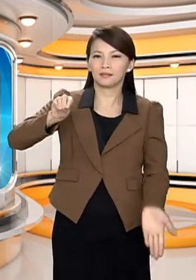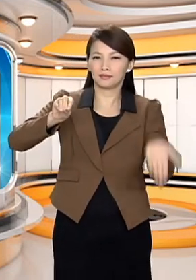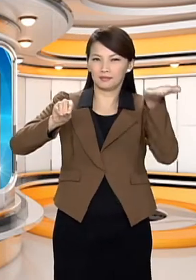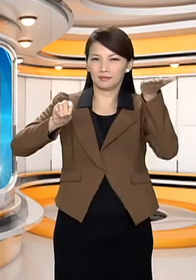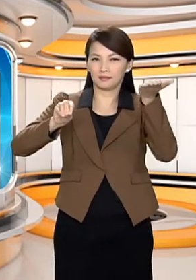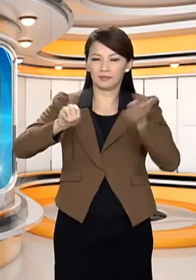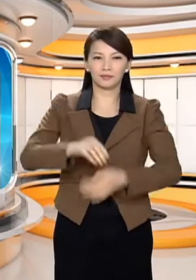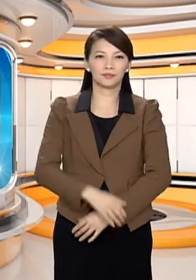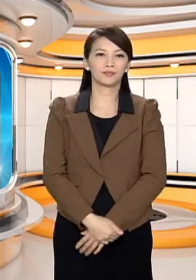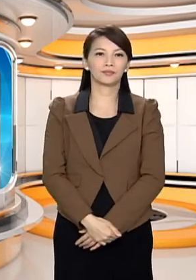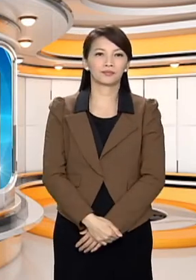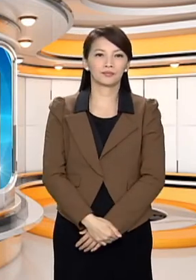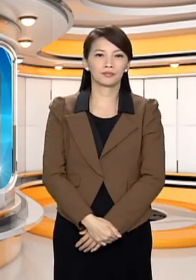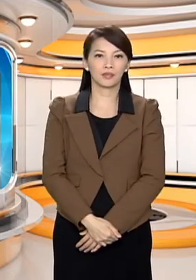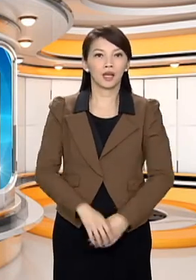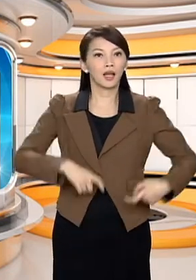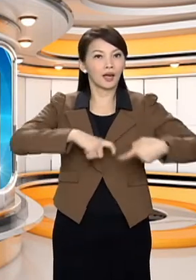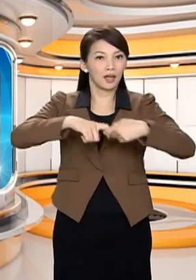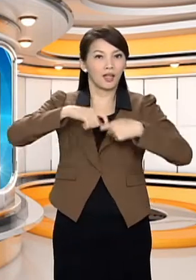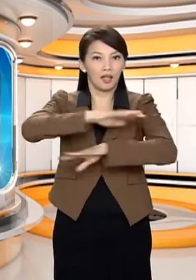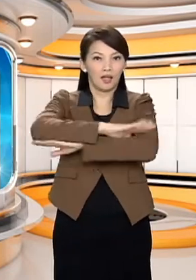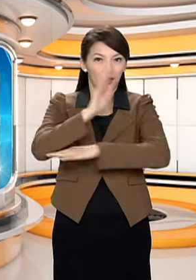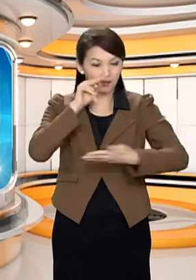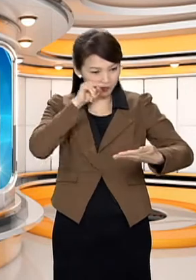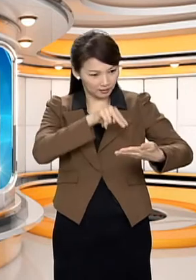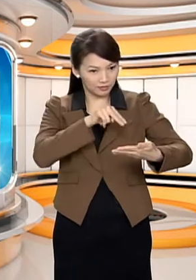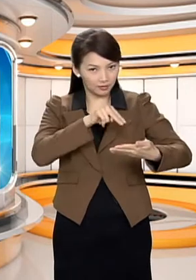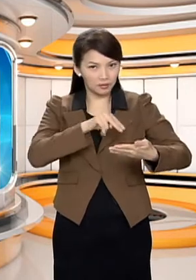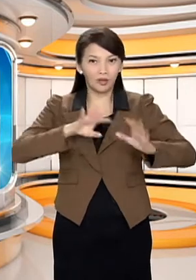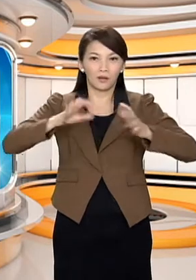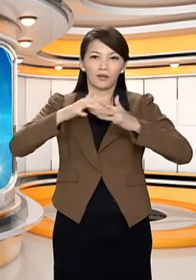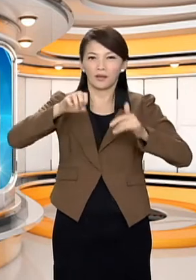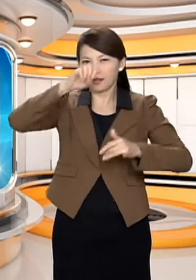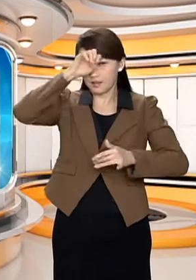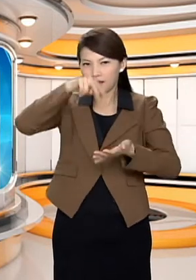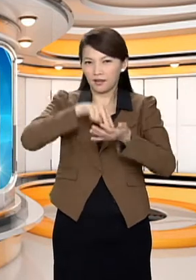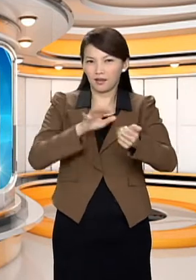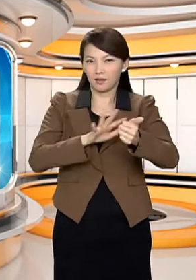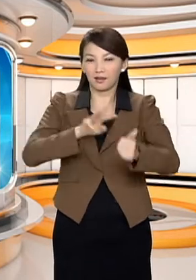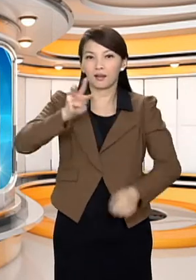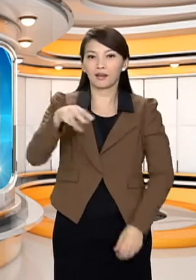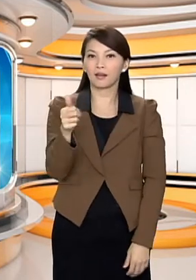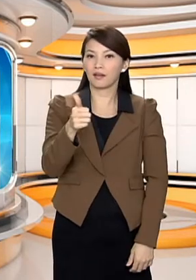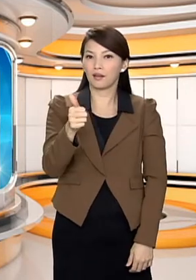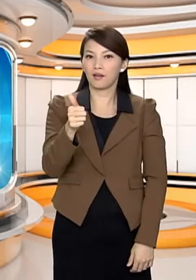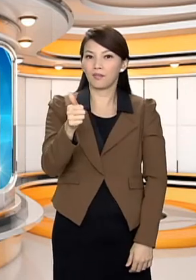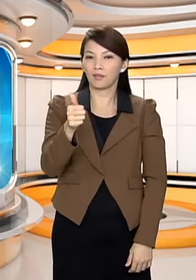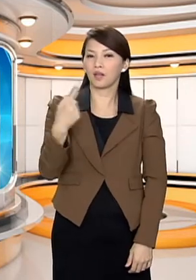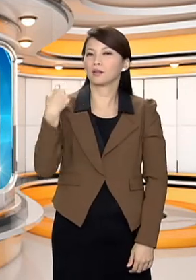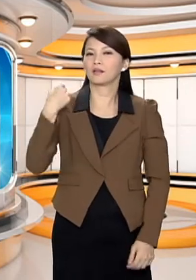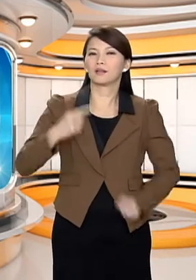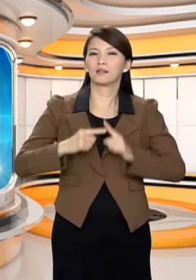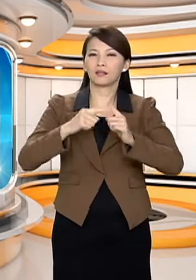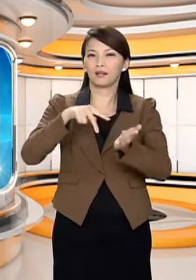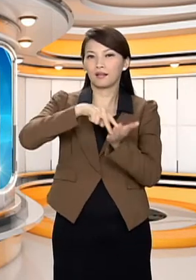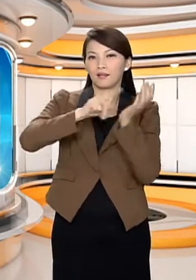币4000多万元。而联合报的头条则是国民党立委廖正